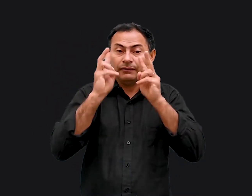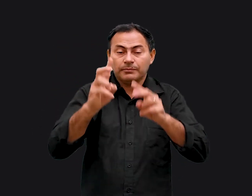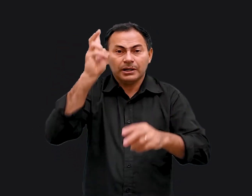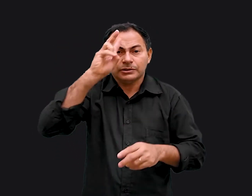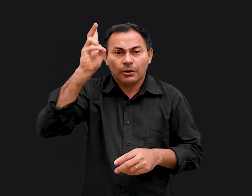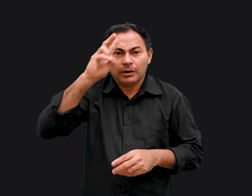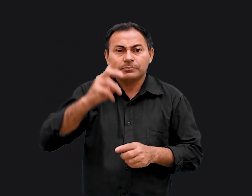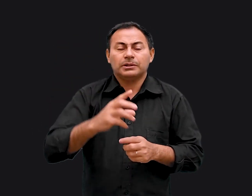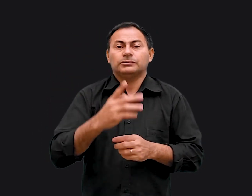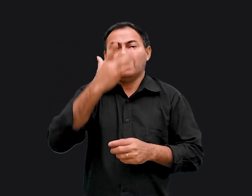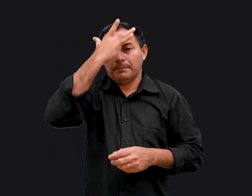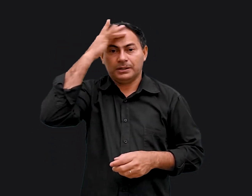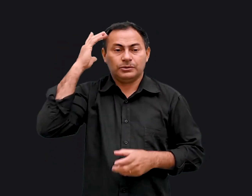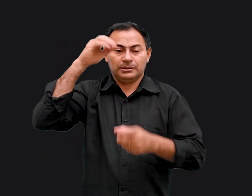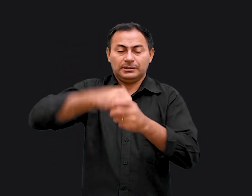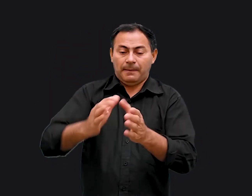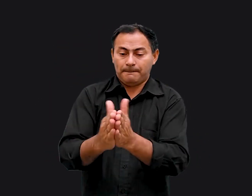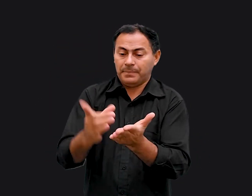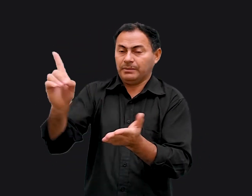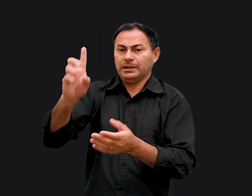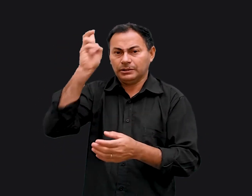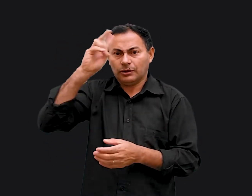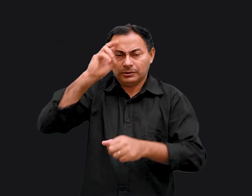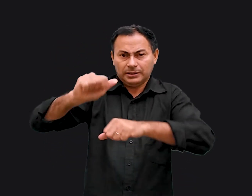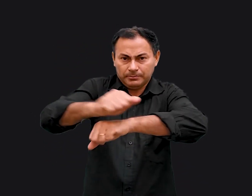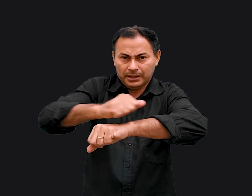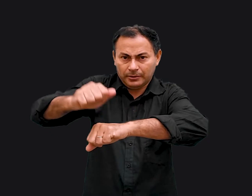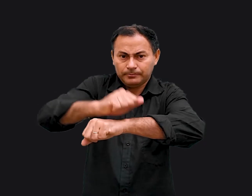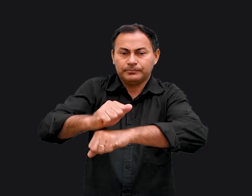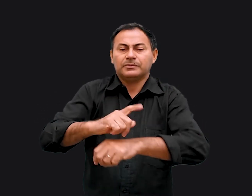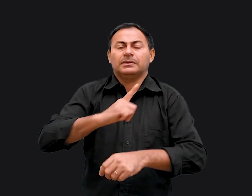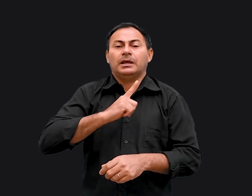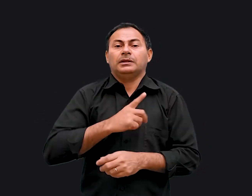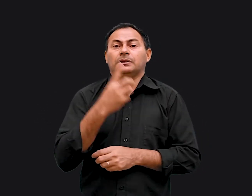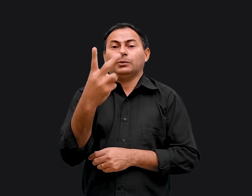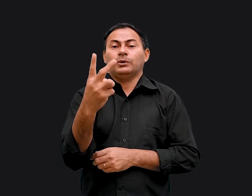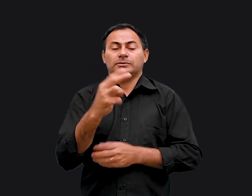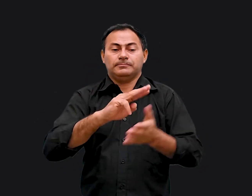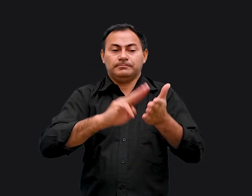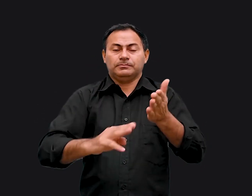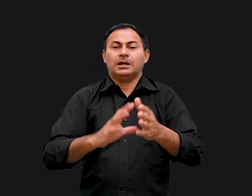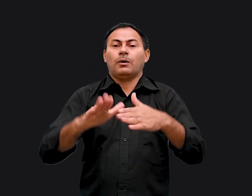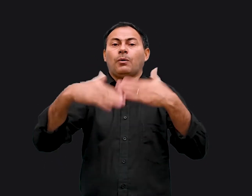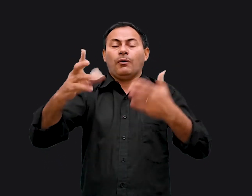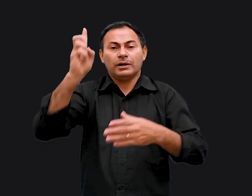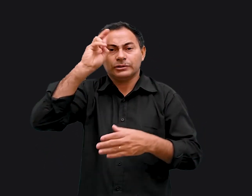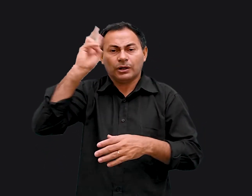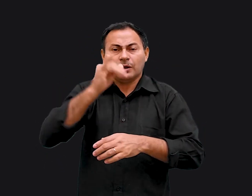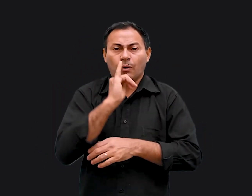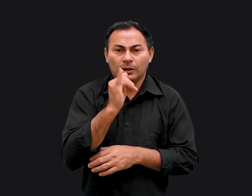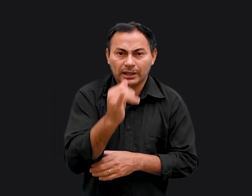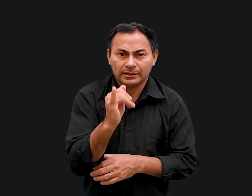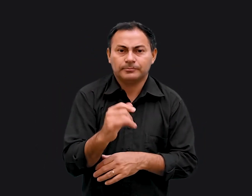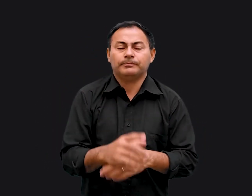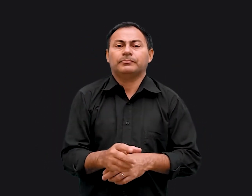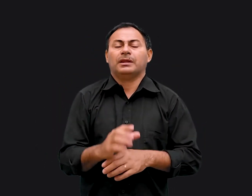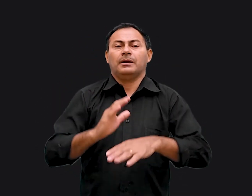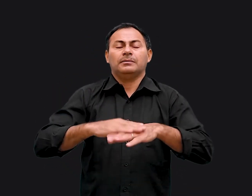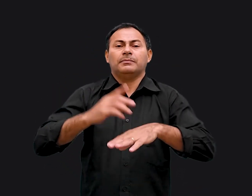vemos a história de um personagem bíblico, como a história de Abraão, existem duas dimensões na qual a história é contada. Antes de mais